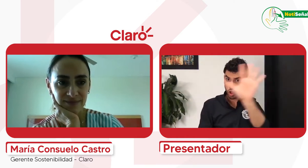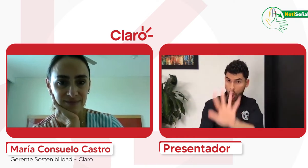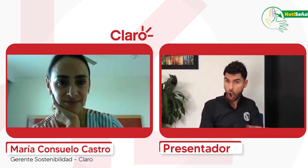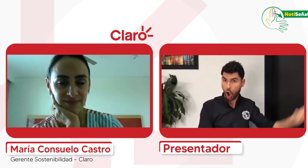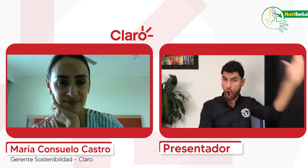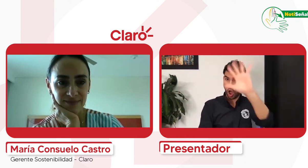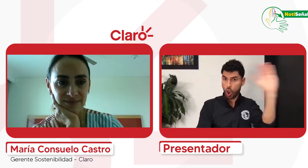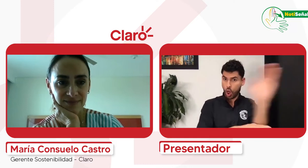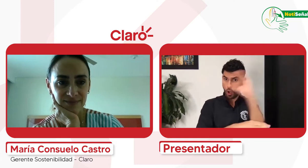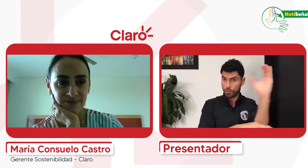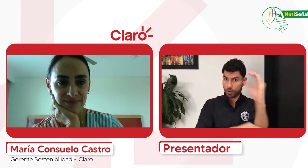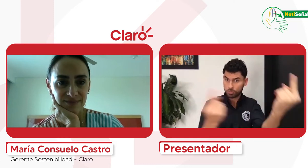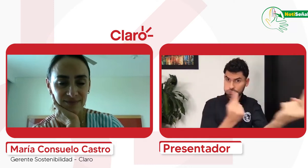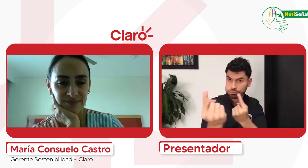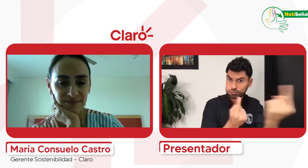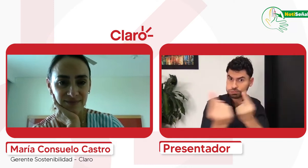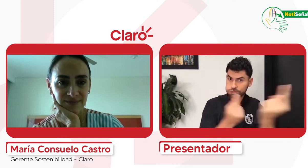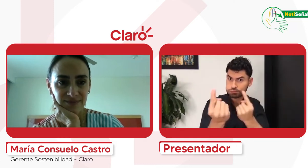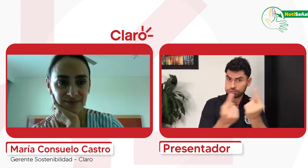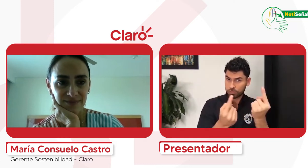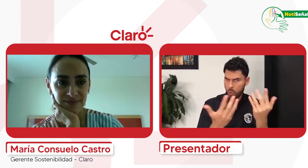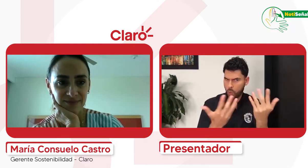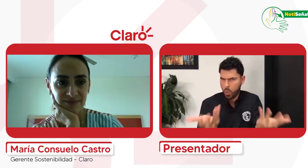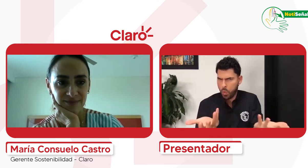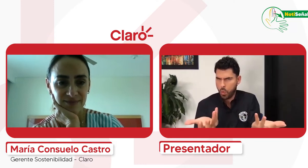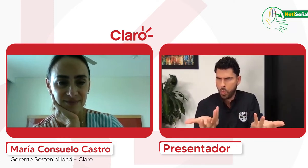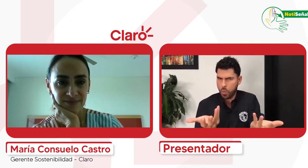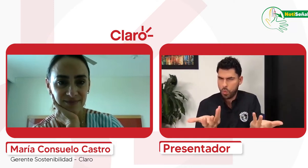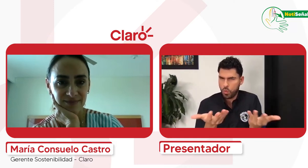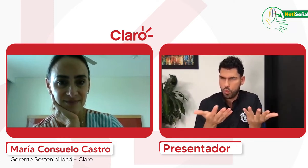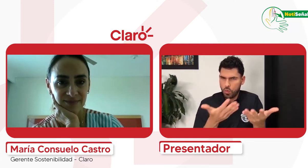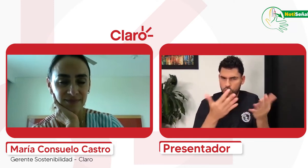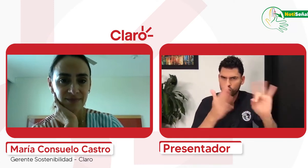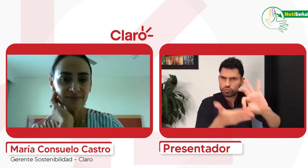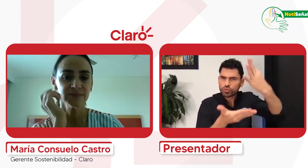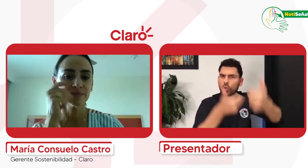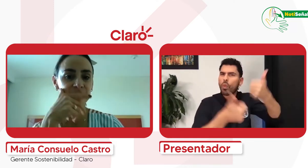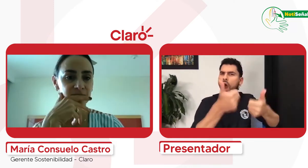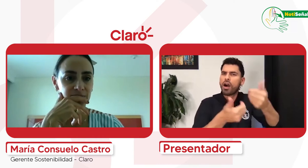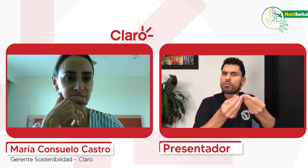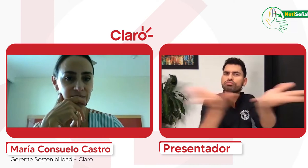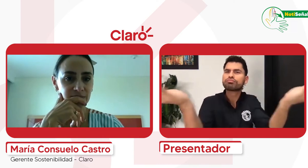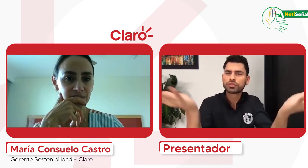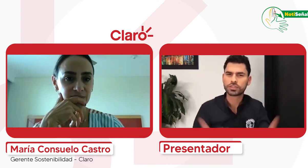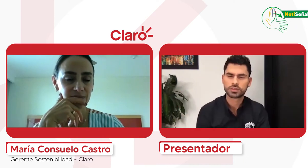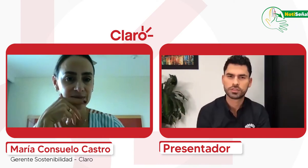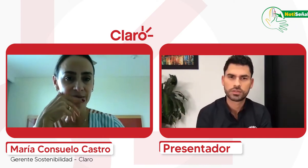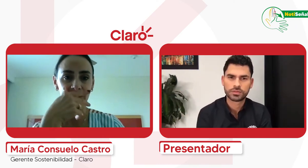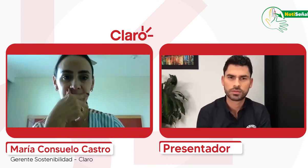la herramienta Servir y este servicio. ¿Cómo funciona a nivel Colombia? ¿Cómo